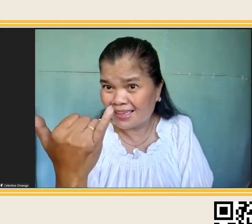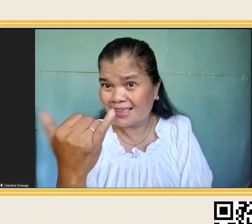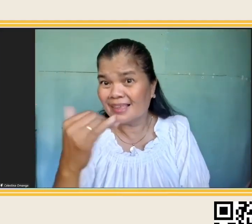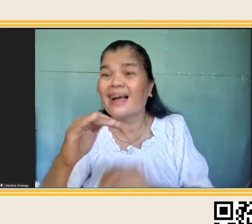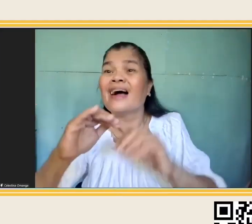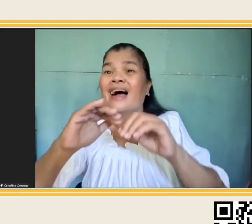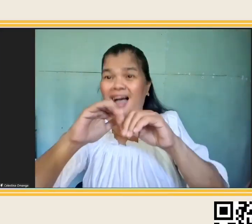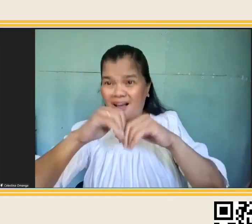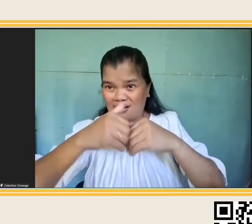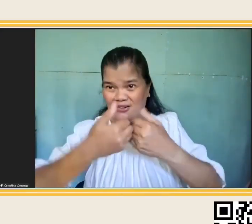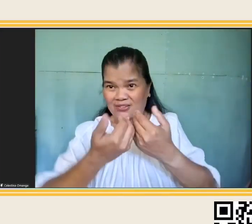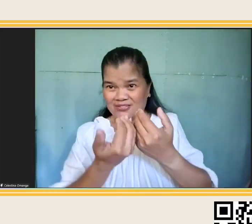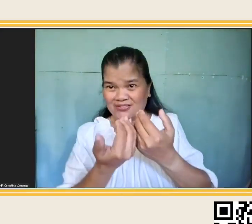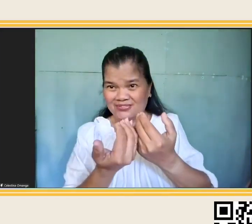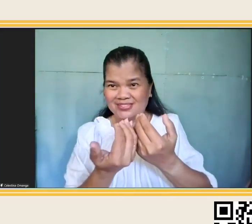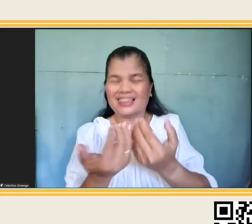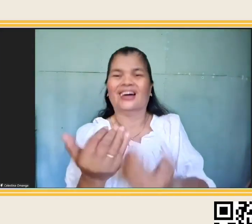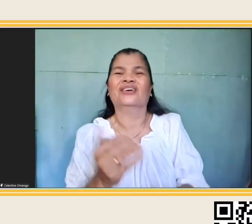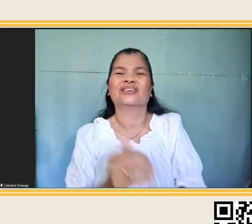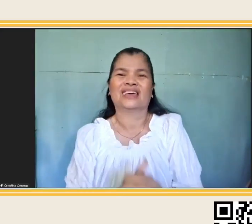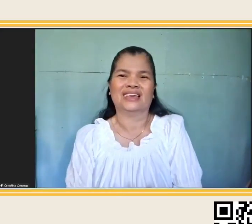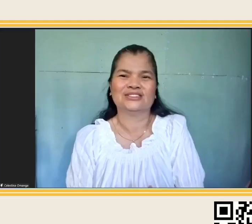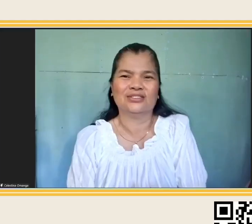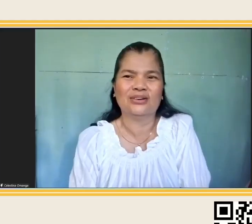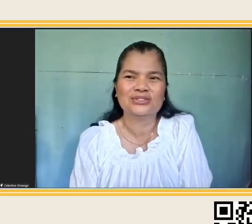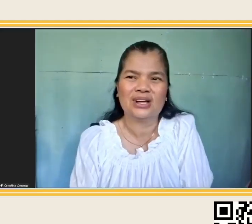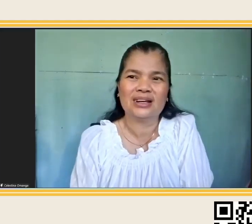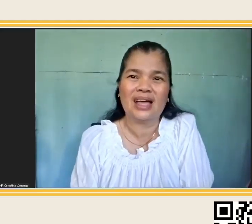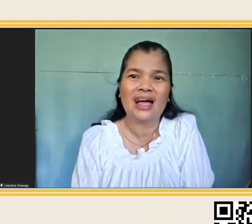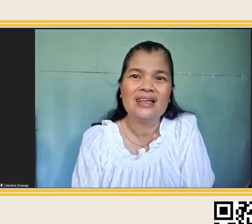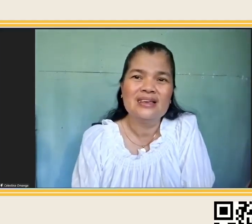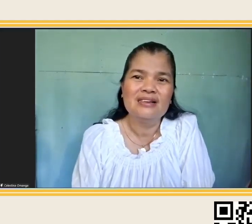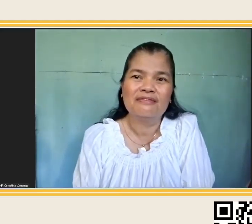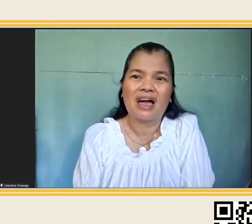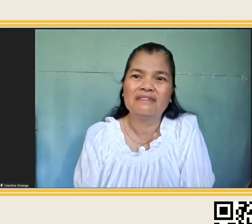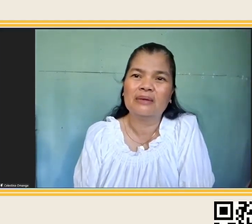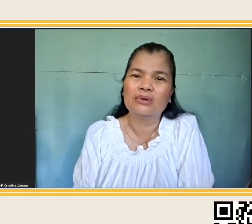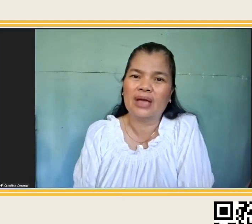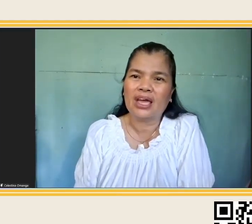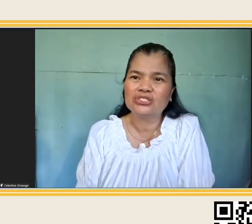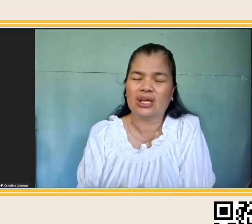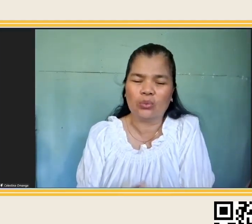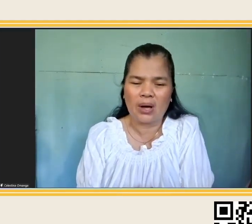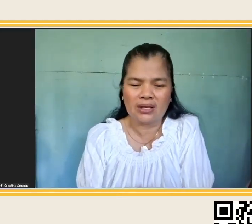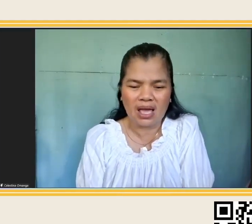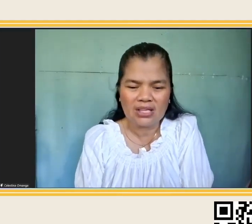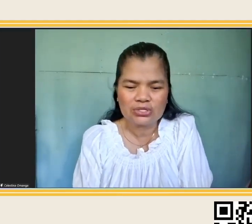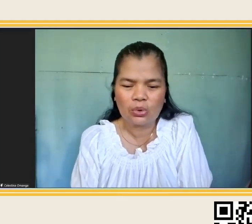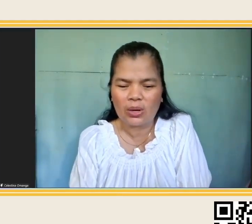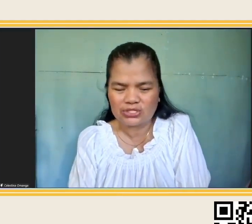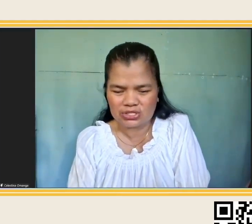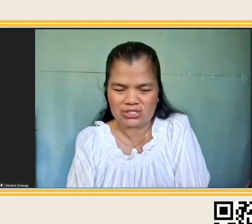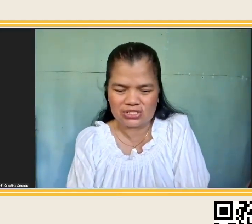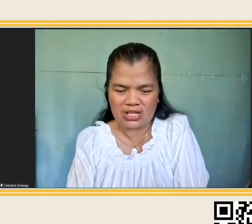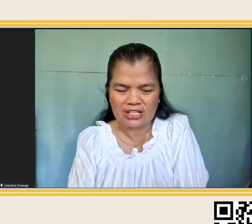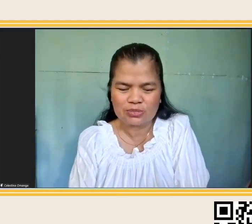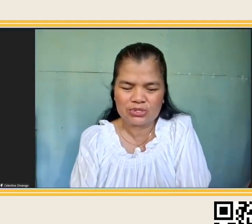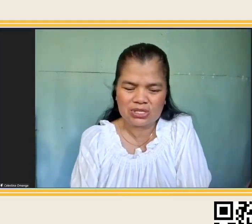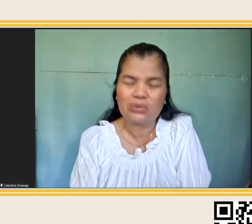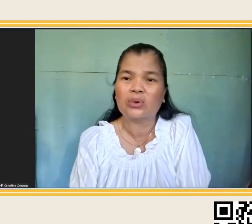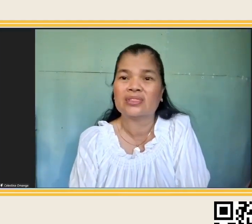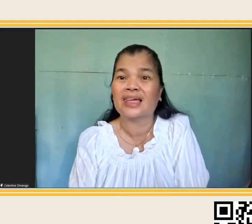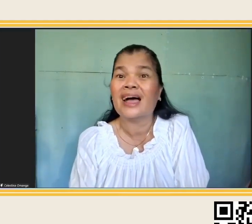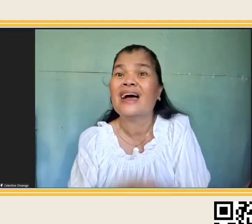why, how. Okay, so those are the 5 WH and 1H questions.